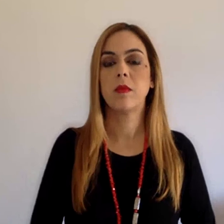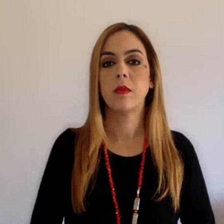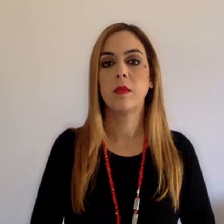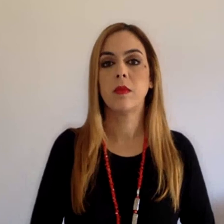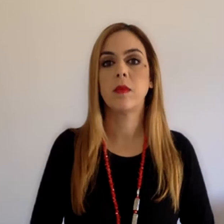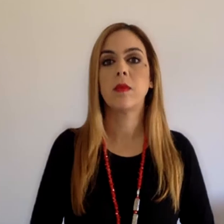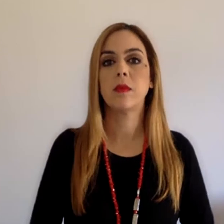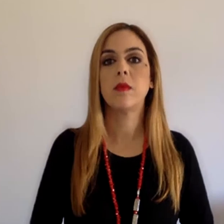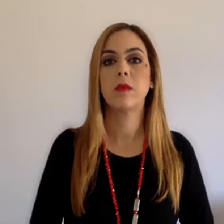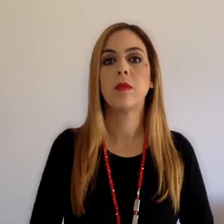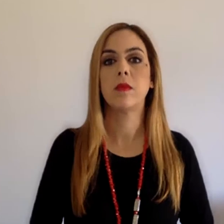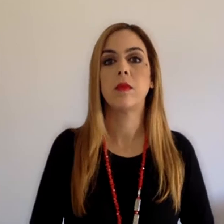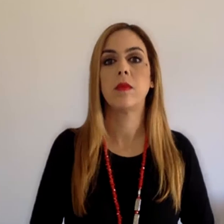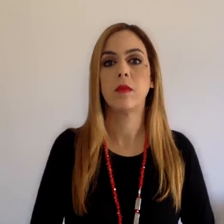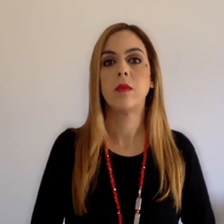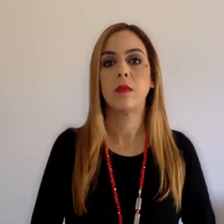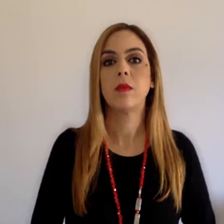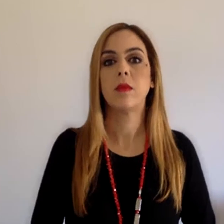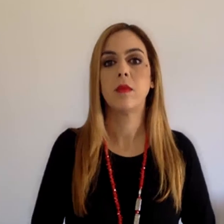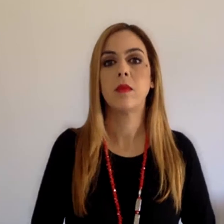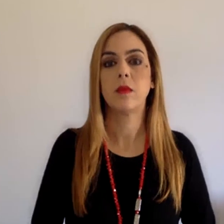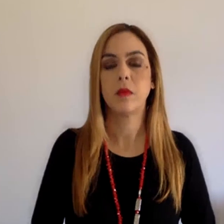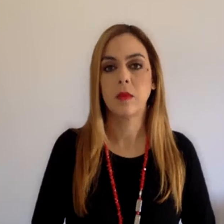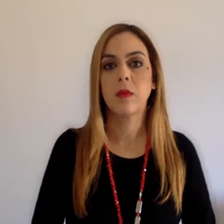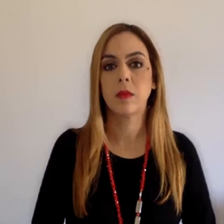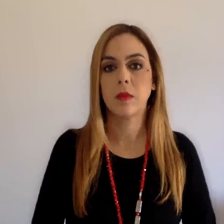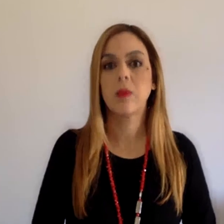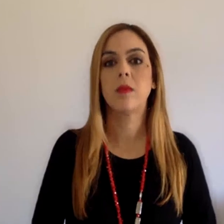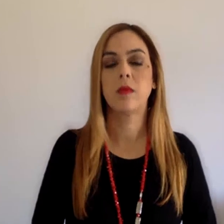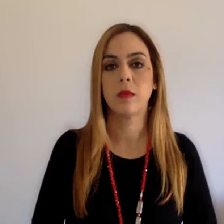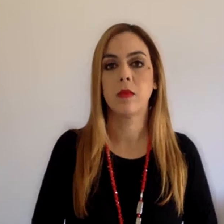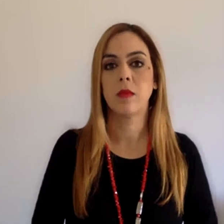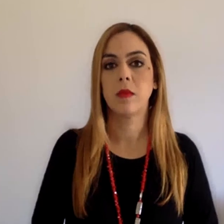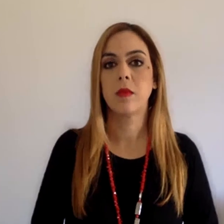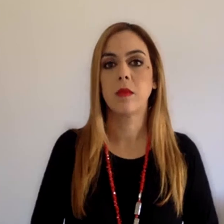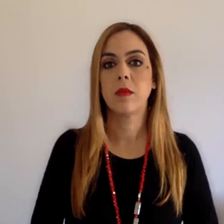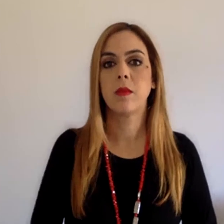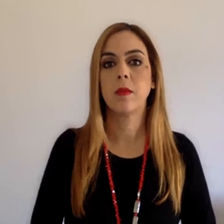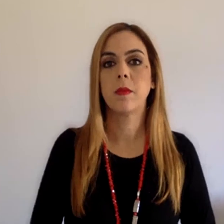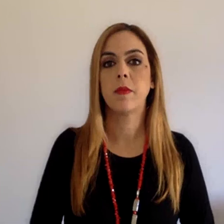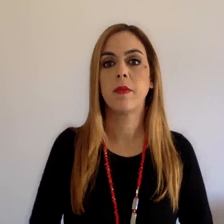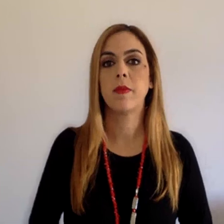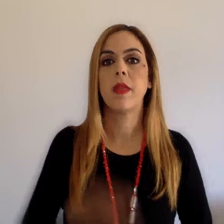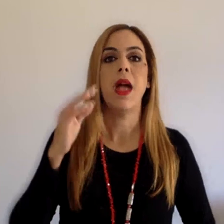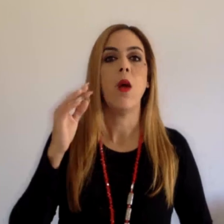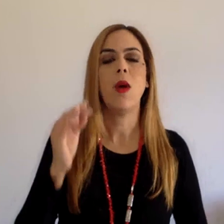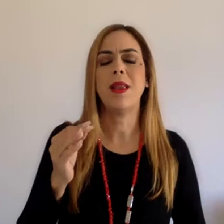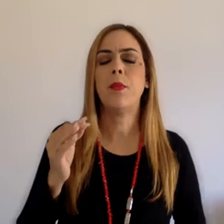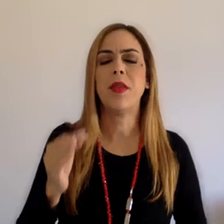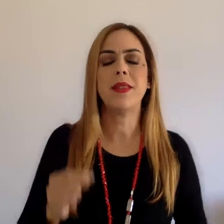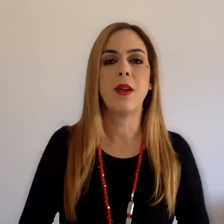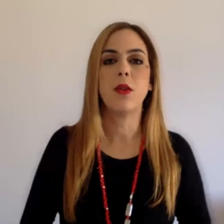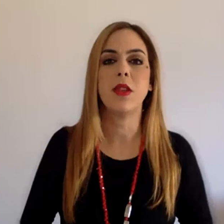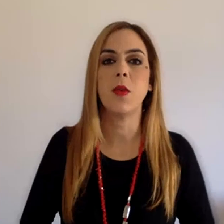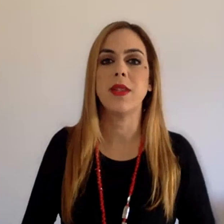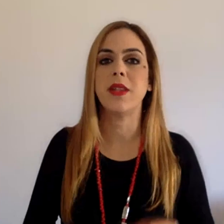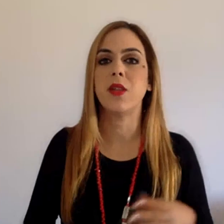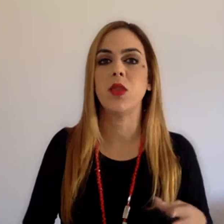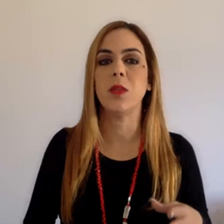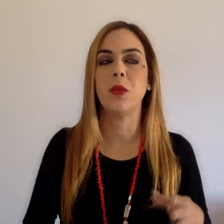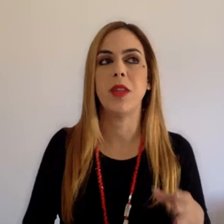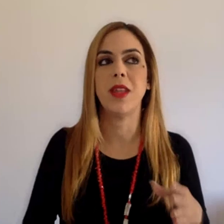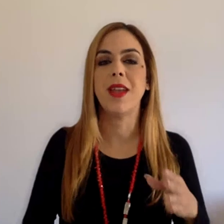éstas puedan estar cómodas y puedan acudir a los recursos necesarios para abordar su situación de la mejor manera cuáles pueden ser las